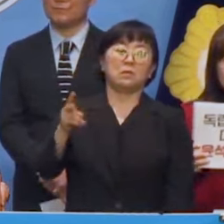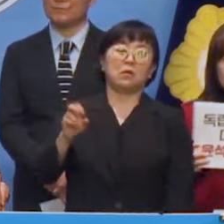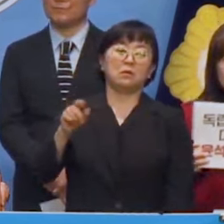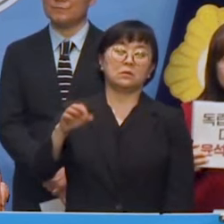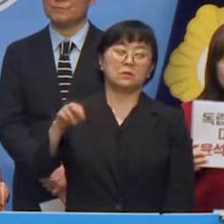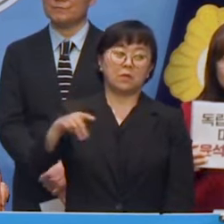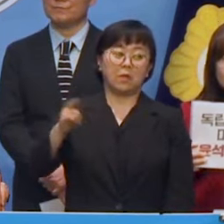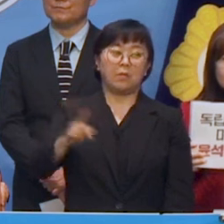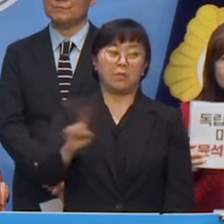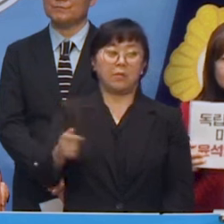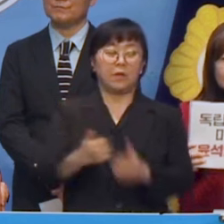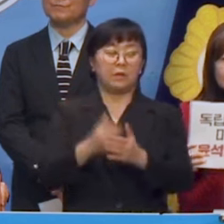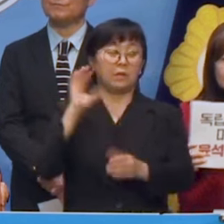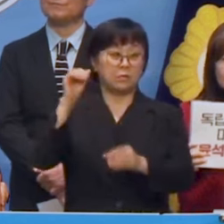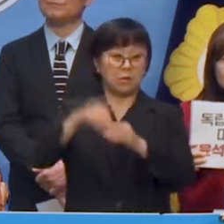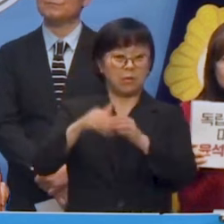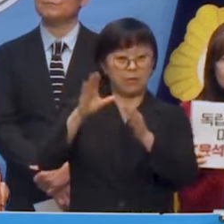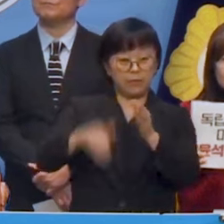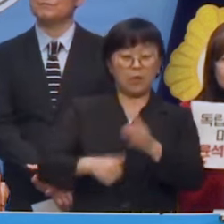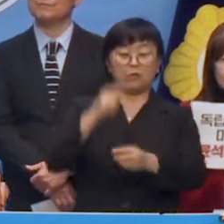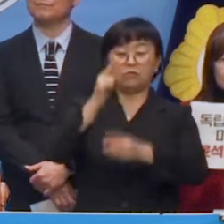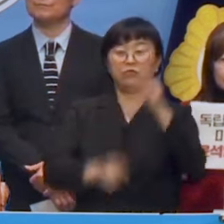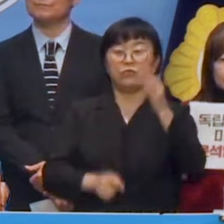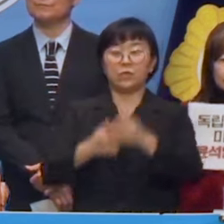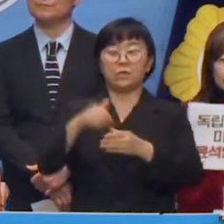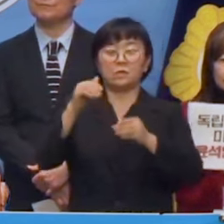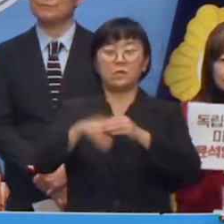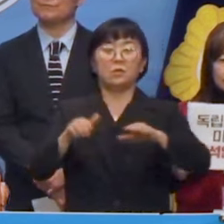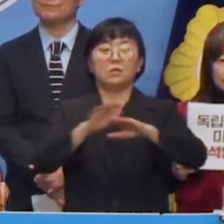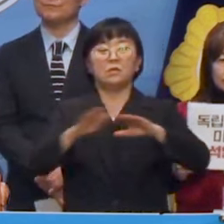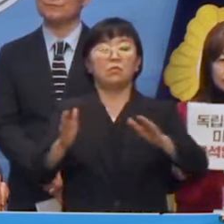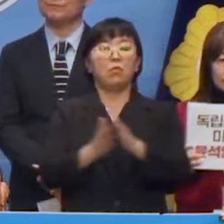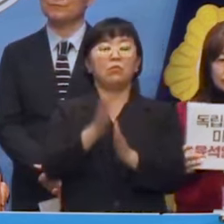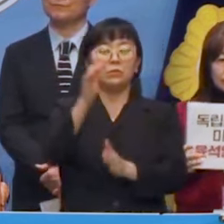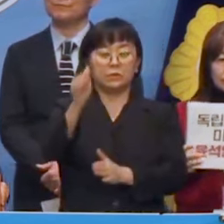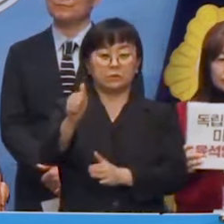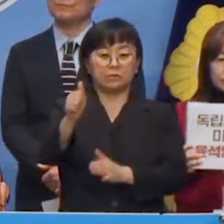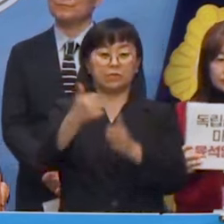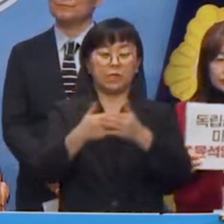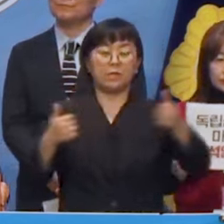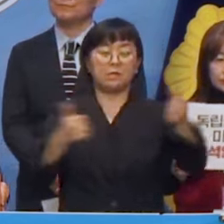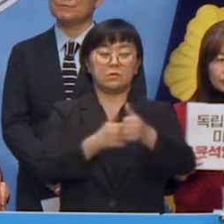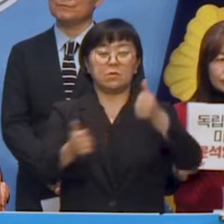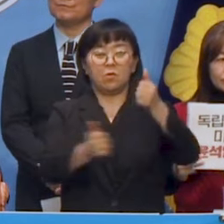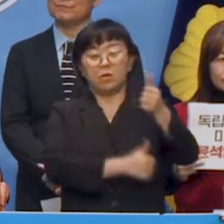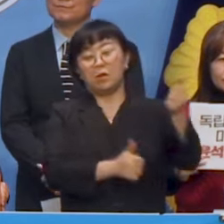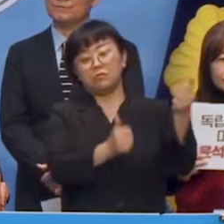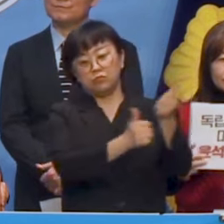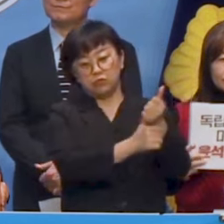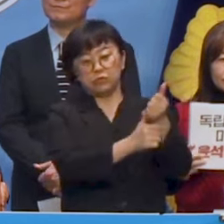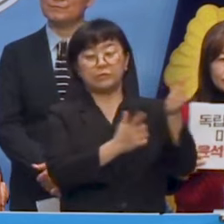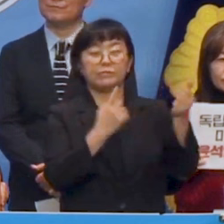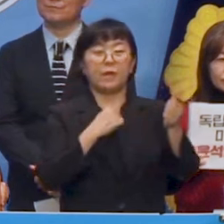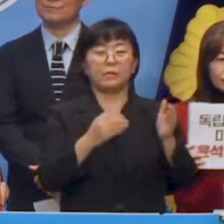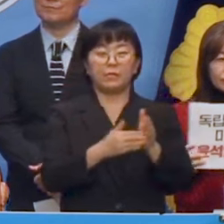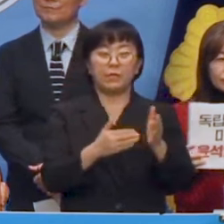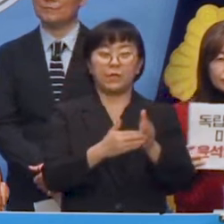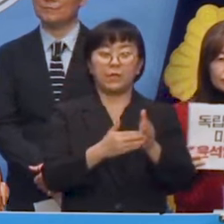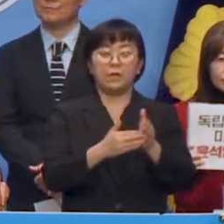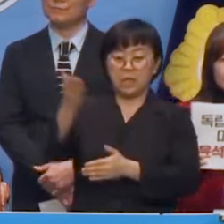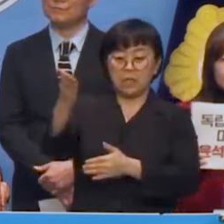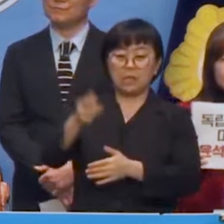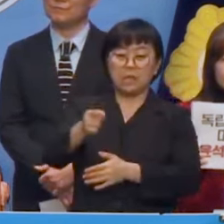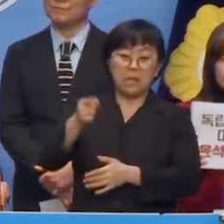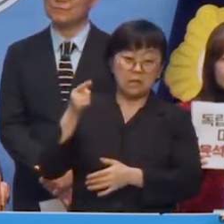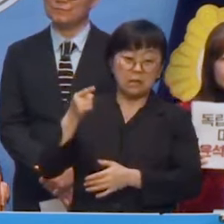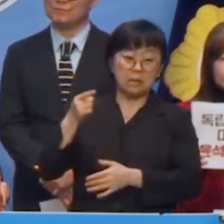어떻습니까? 대선 당시 윤석열 선거대책본부장, 인수위원회 부위원장을 맡으며 이른바